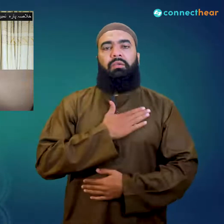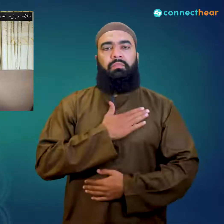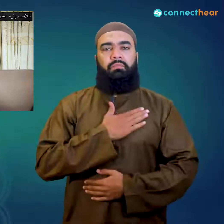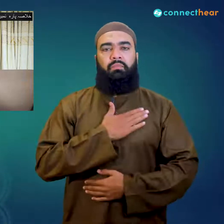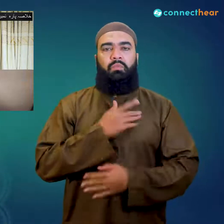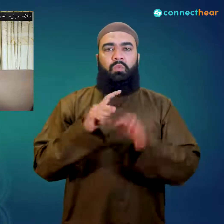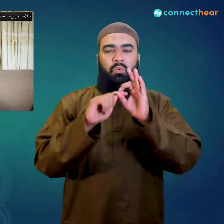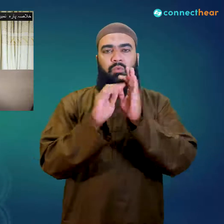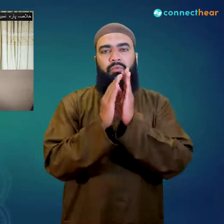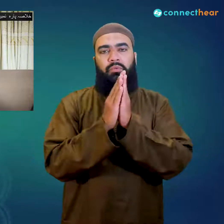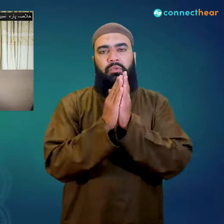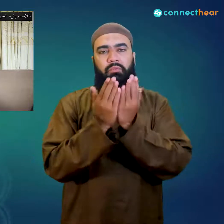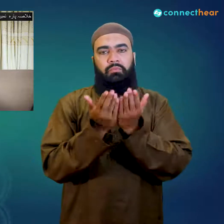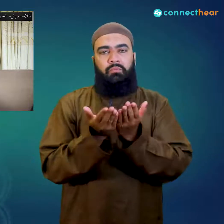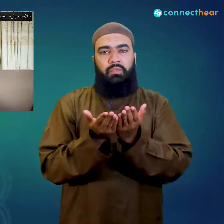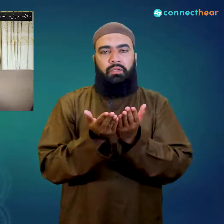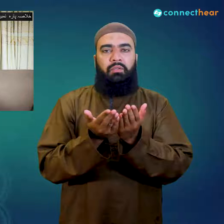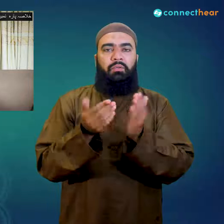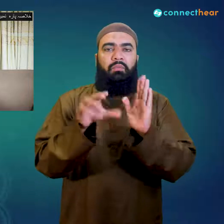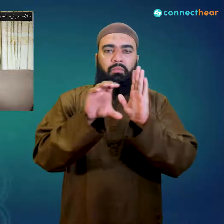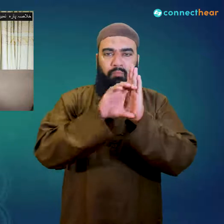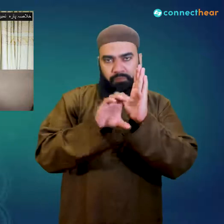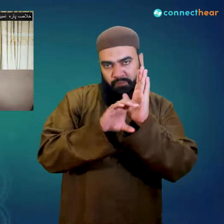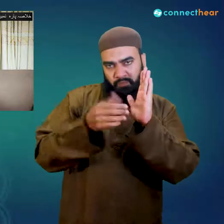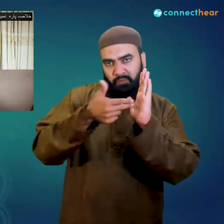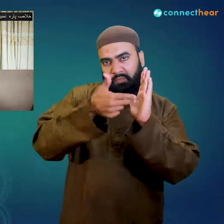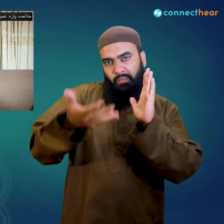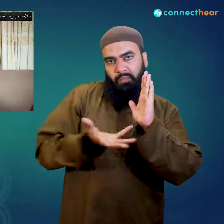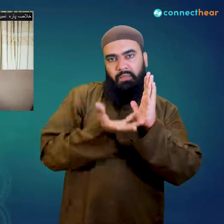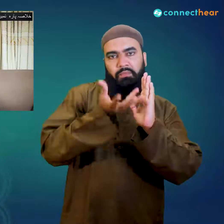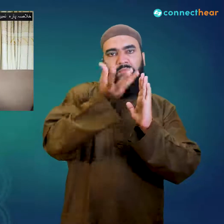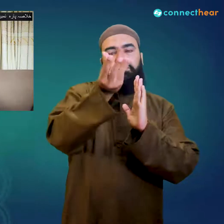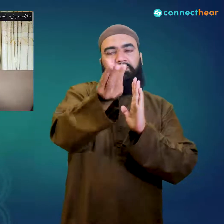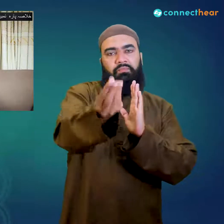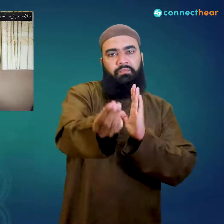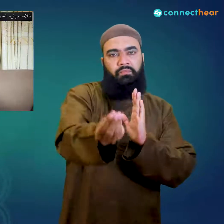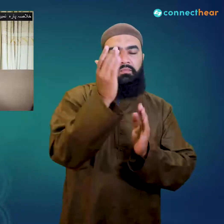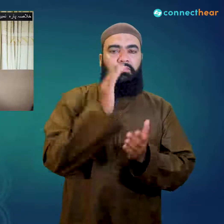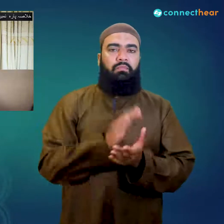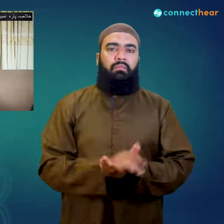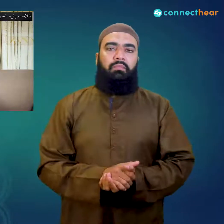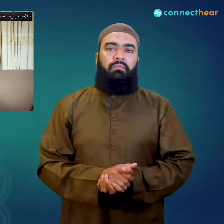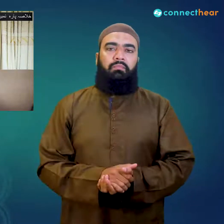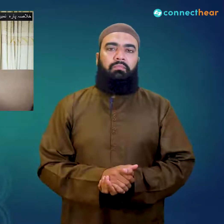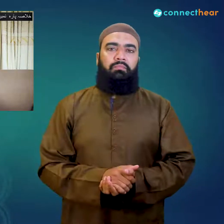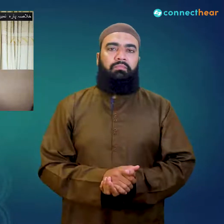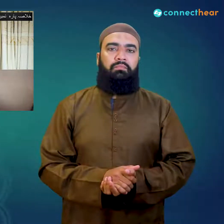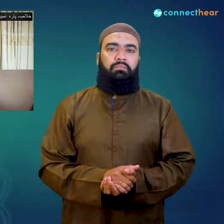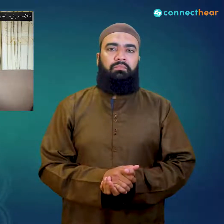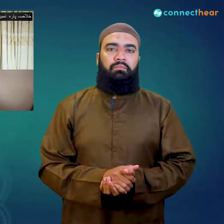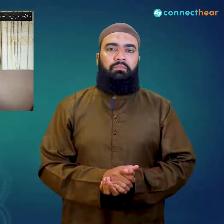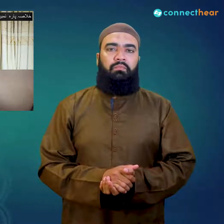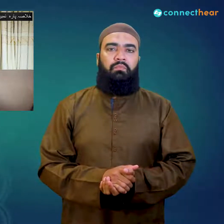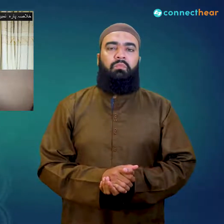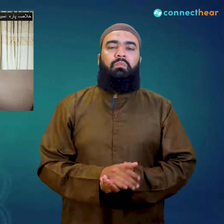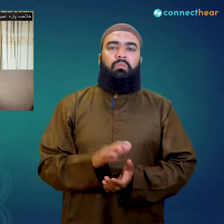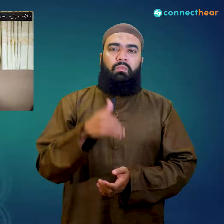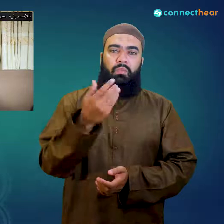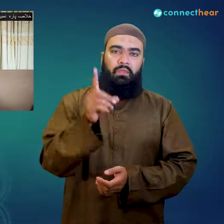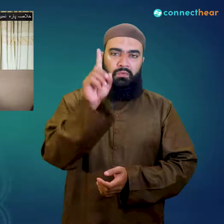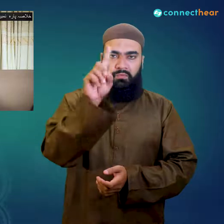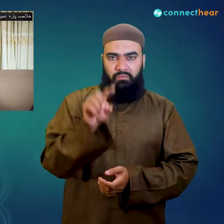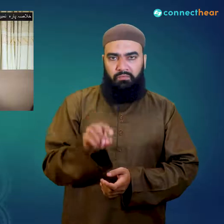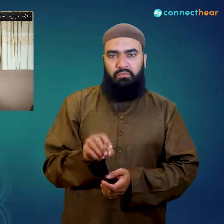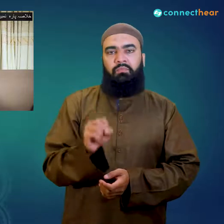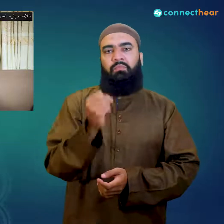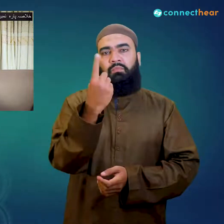ہم قرآن مجید کے پاروں کا خلاصہ آپ حضرات کی خدمت میں پیش کر رہے ہیں۔ روزانہ